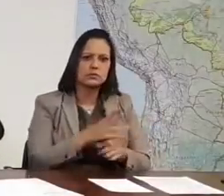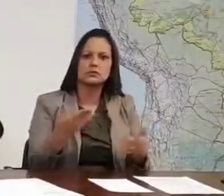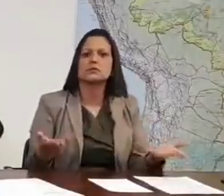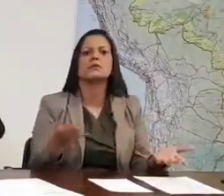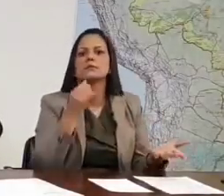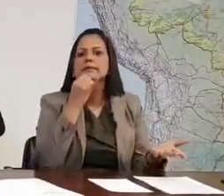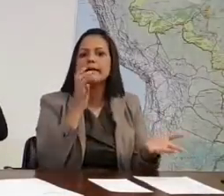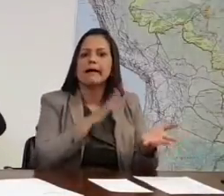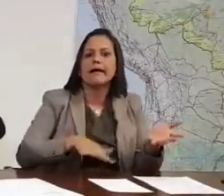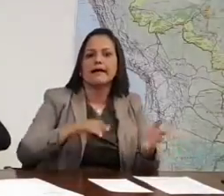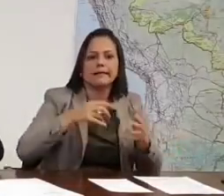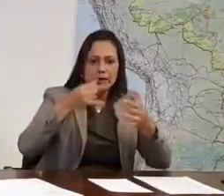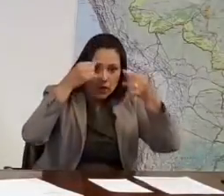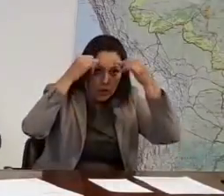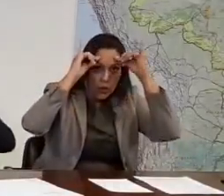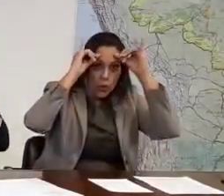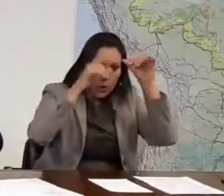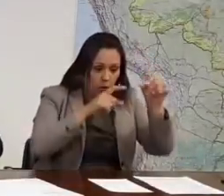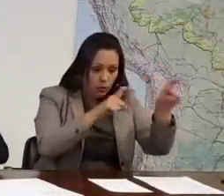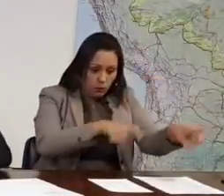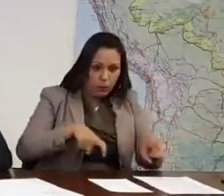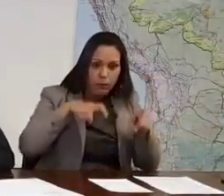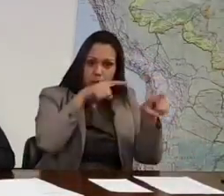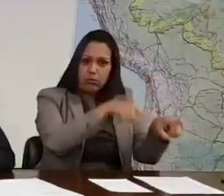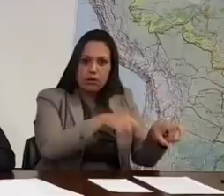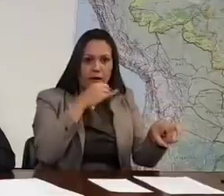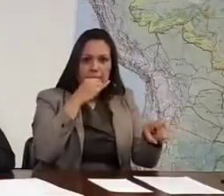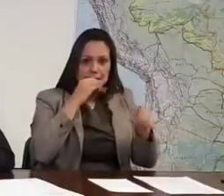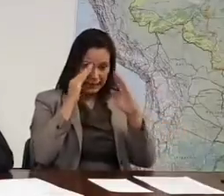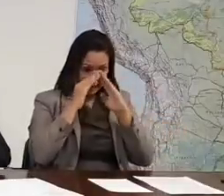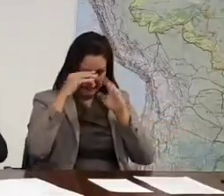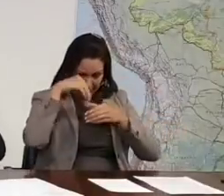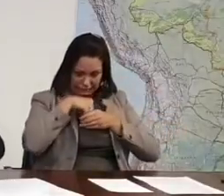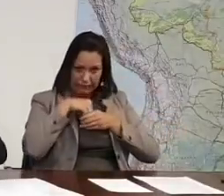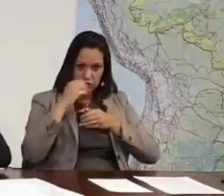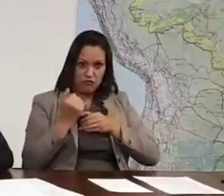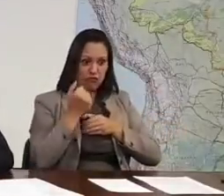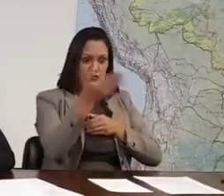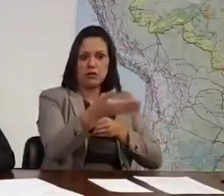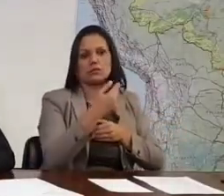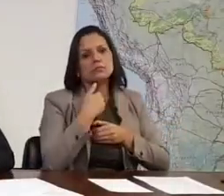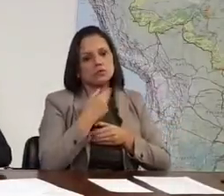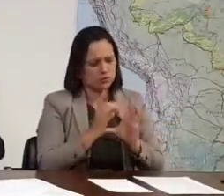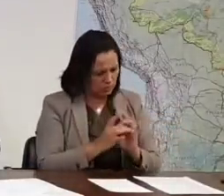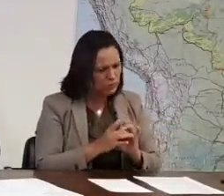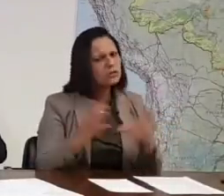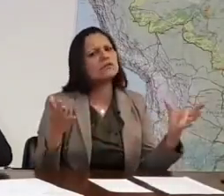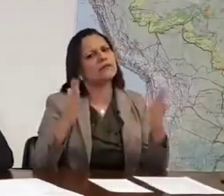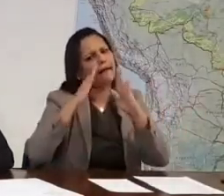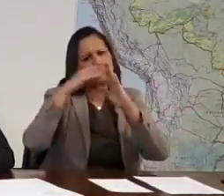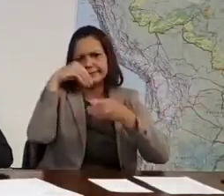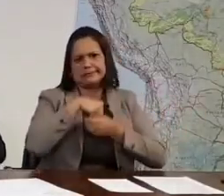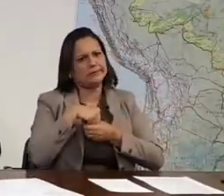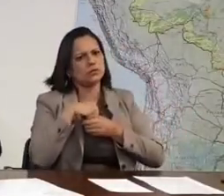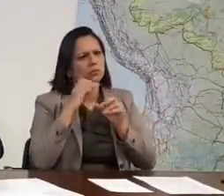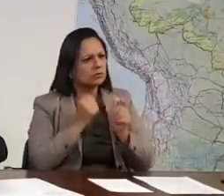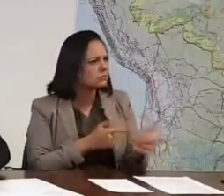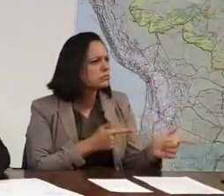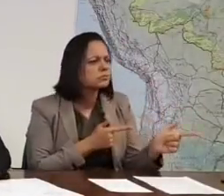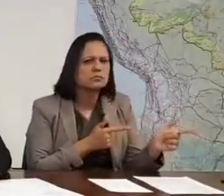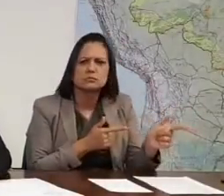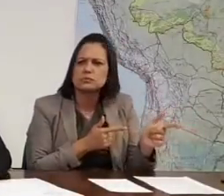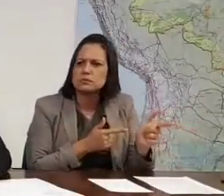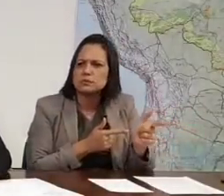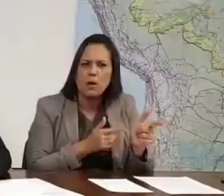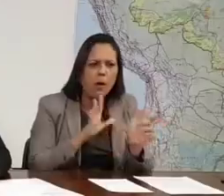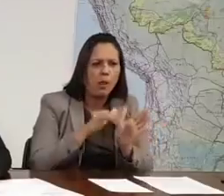era também na área coberta ali, você não podia no perímetro da sua propriedade. Permitimos isso para que todo perímetro